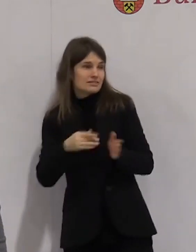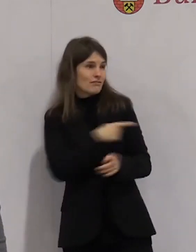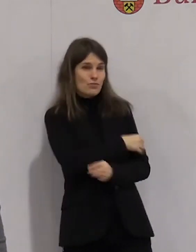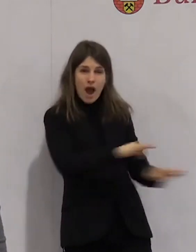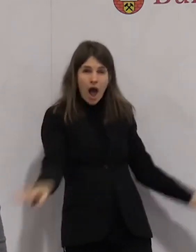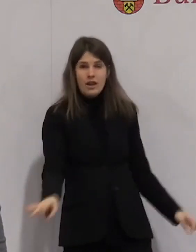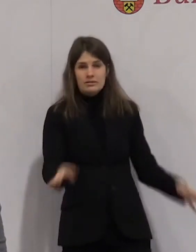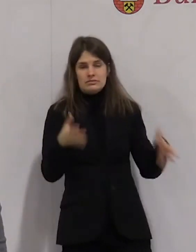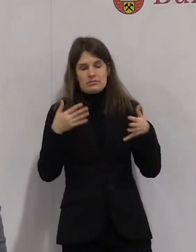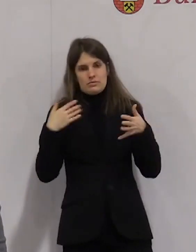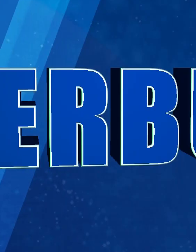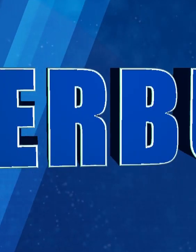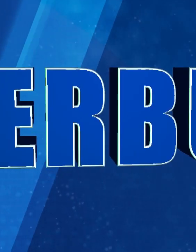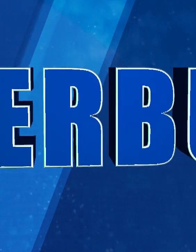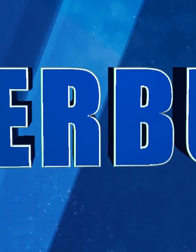verbunden